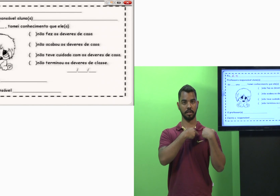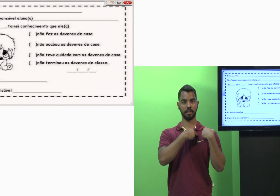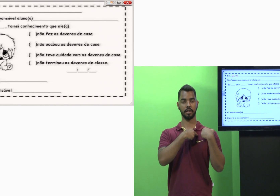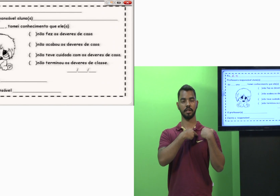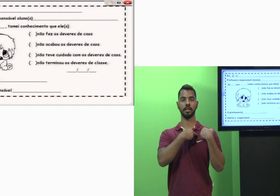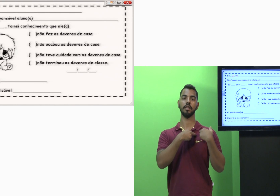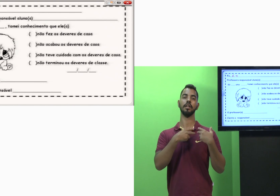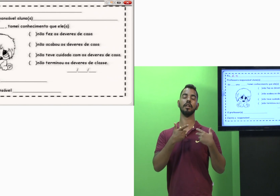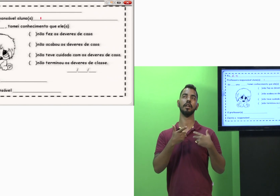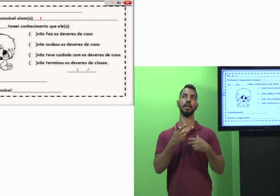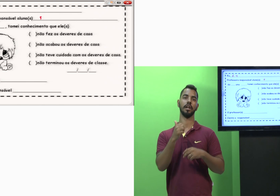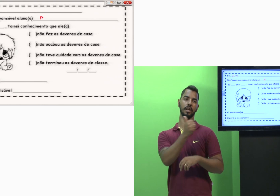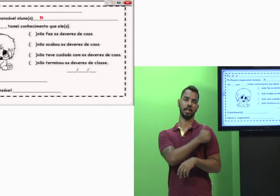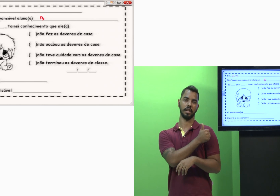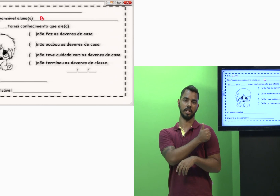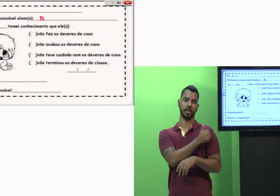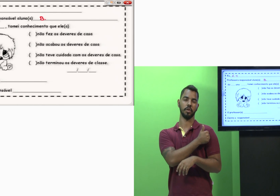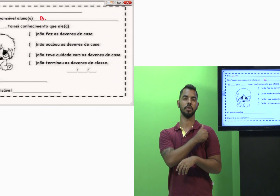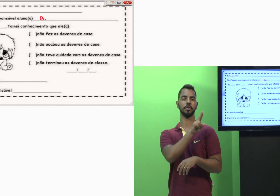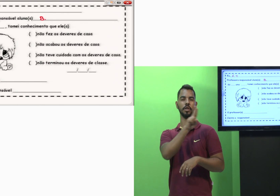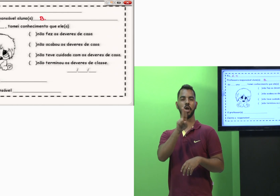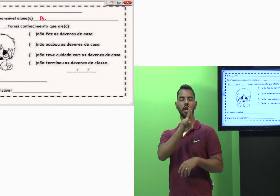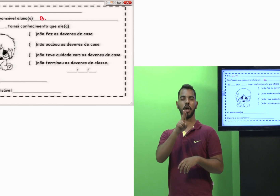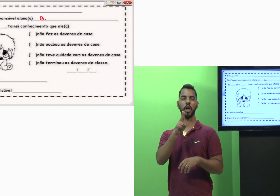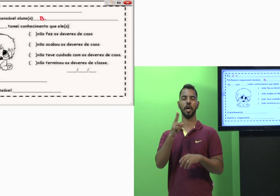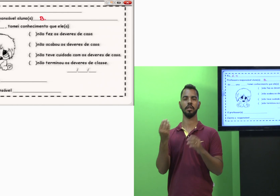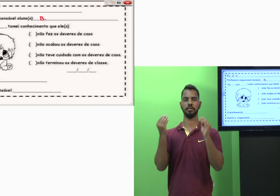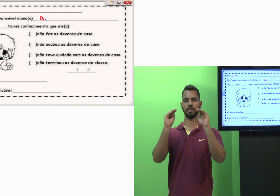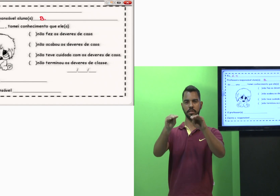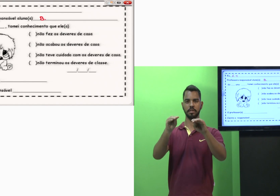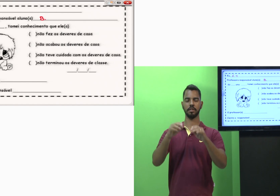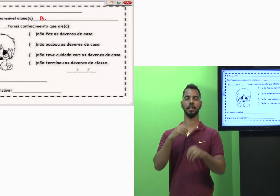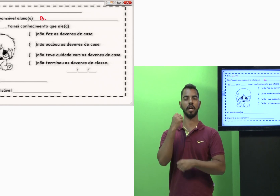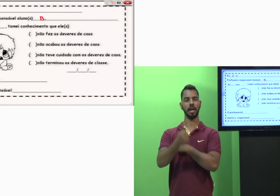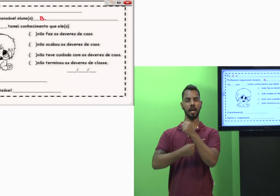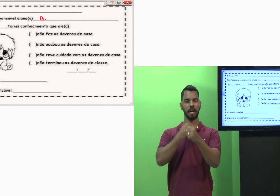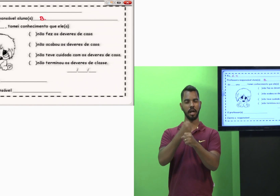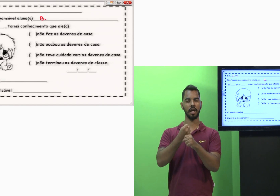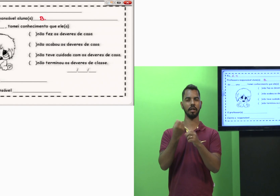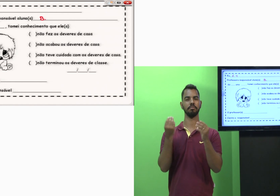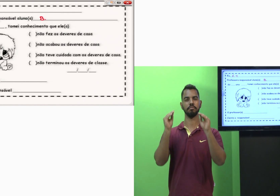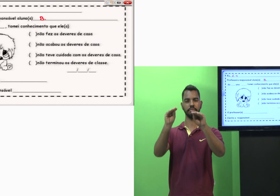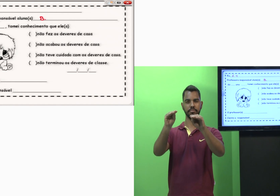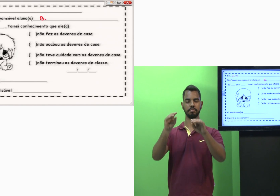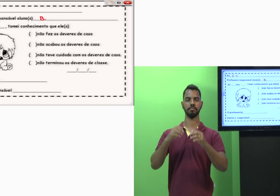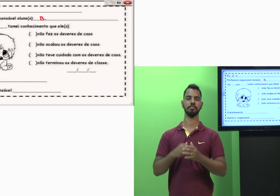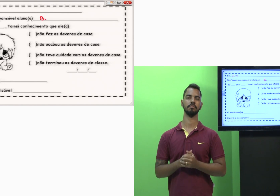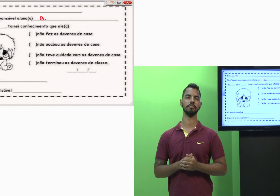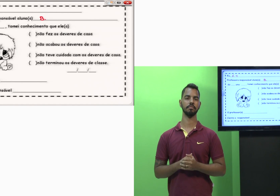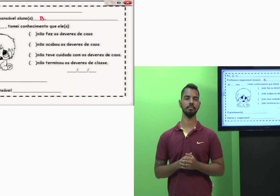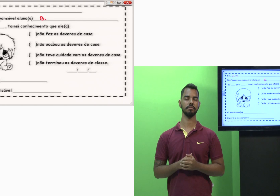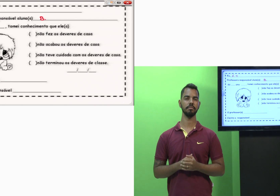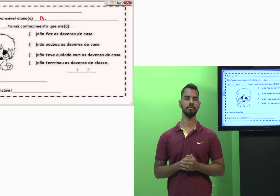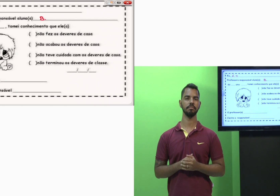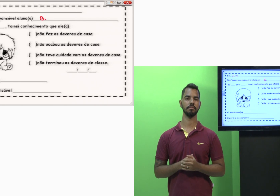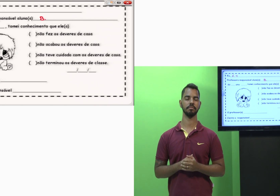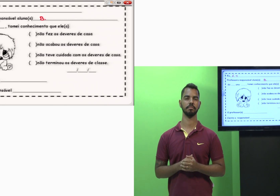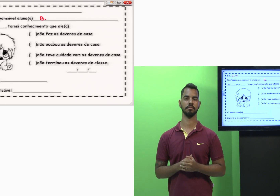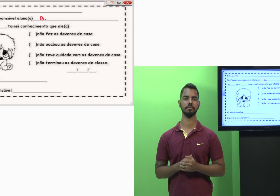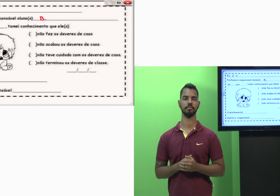aluno Beltrano, do ano tal, tomei conhecimento que ele não fez os